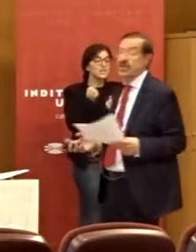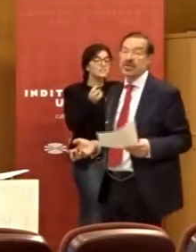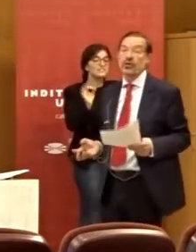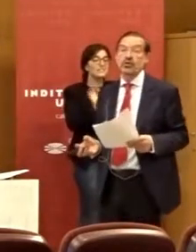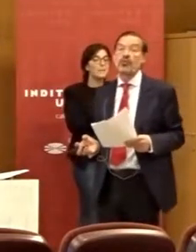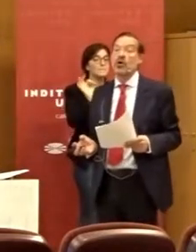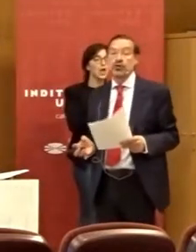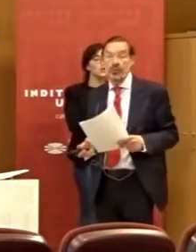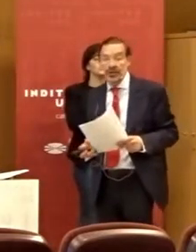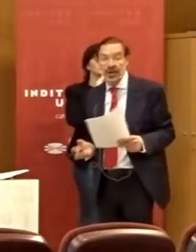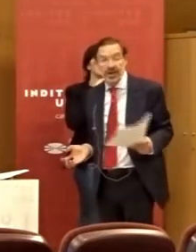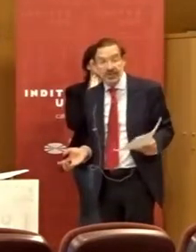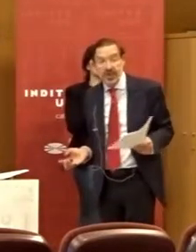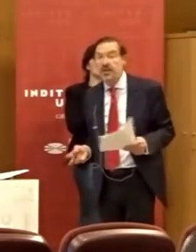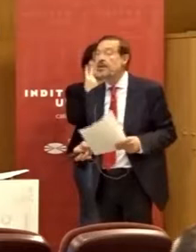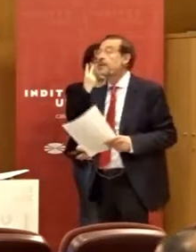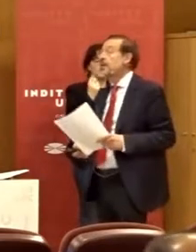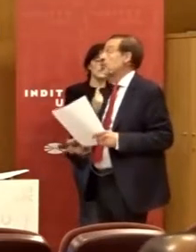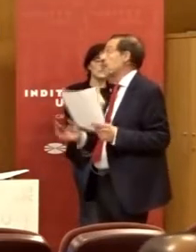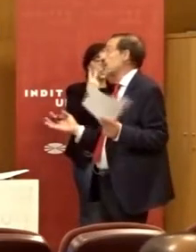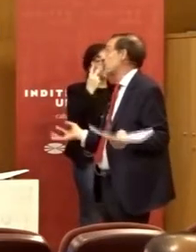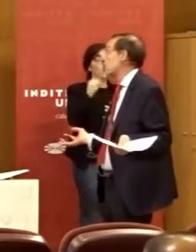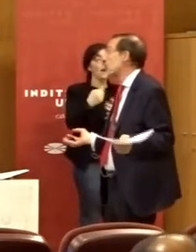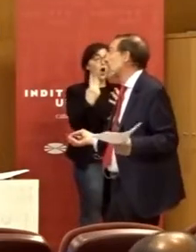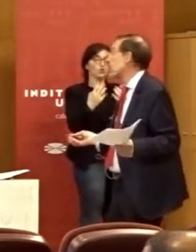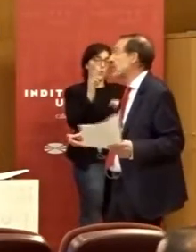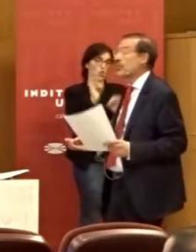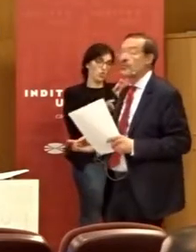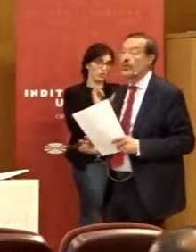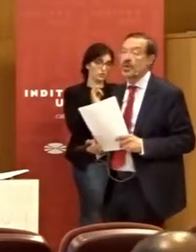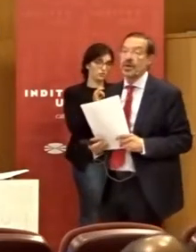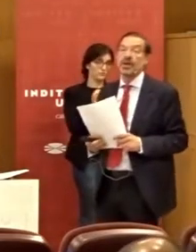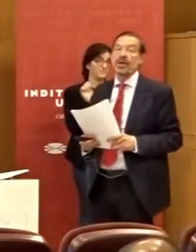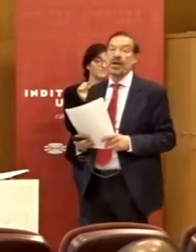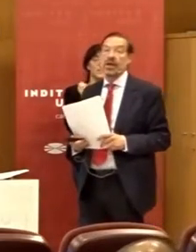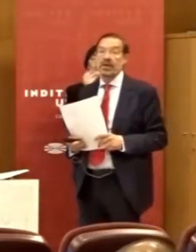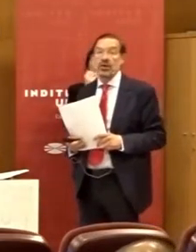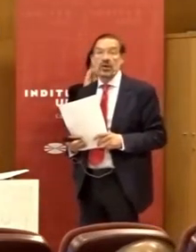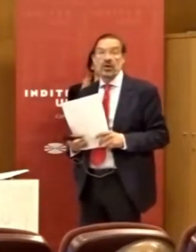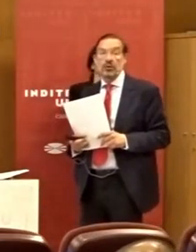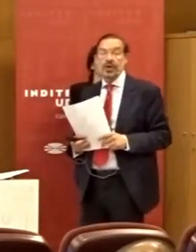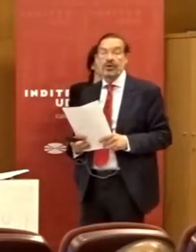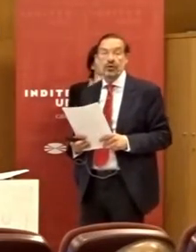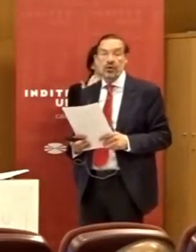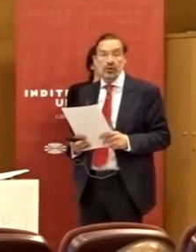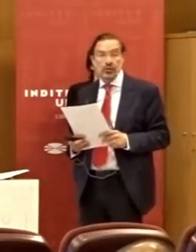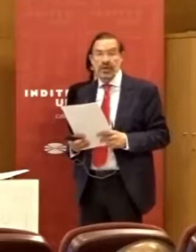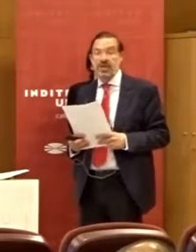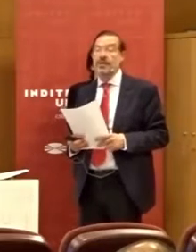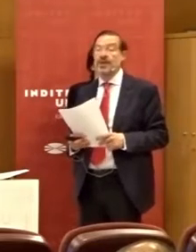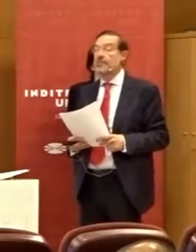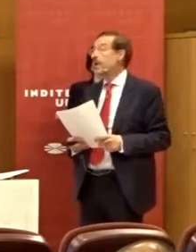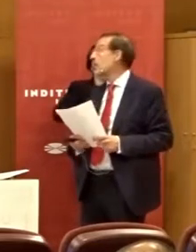del 62,8% en España. Los datos son del último informe del Observatorio